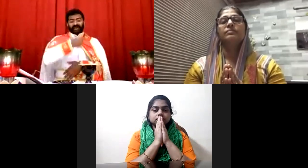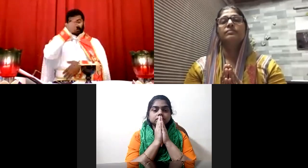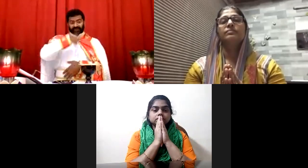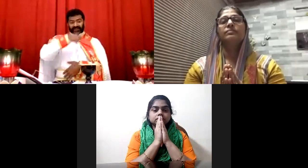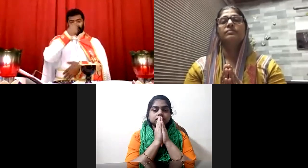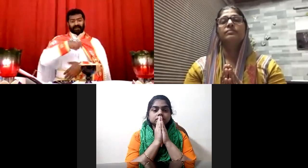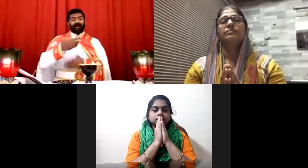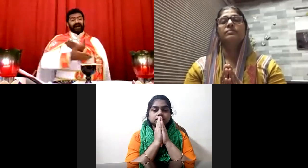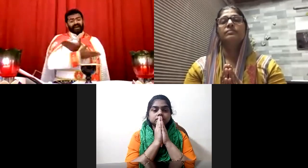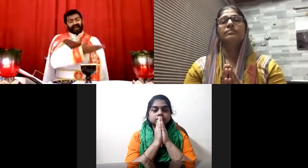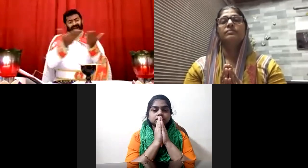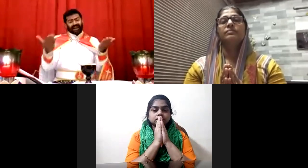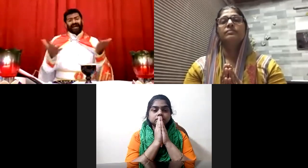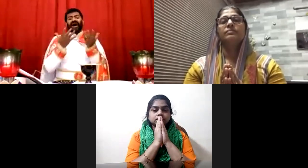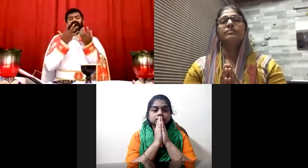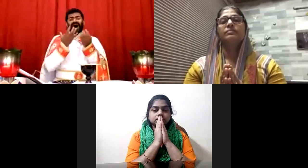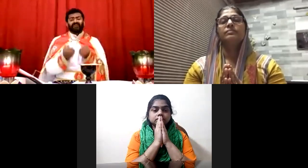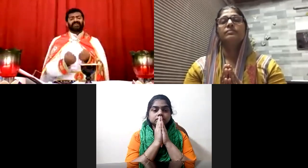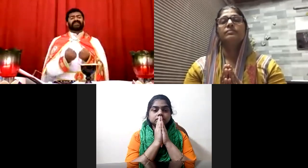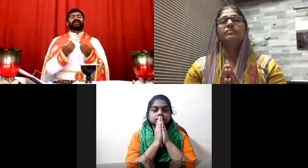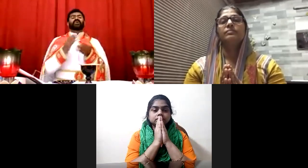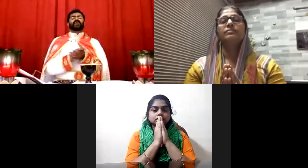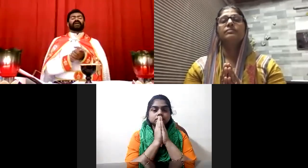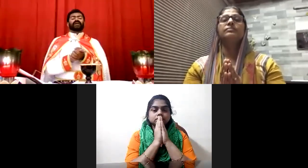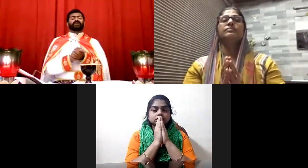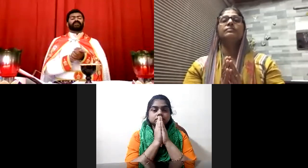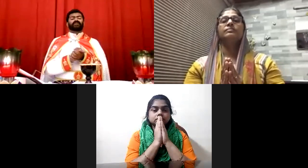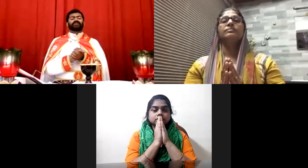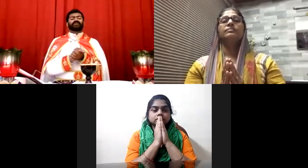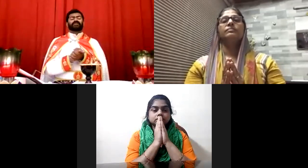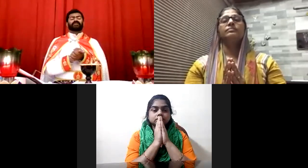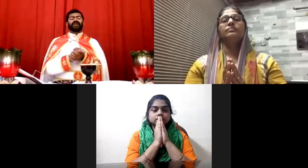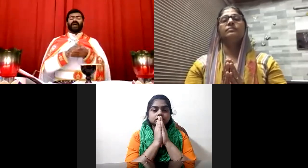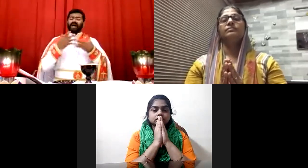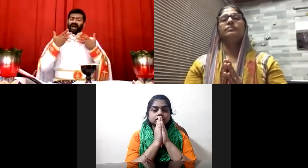ഞങ്ങളുടെ വ്യക്തിപരമായ എല്ലാ ആവശ്യങ്ങൾക്കു വേണ്ടിയും